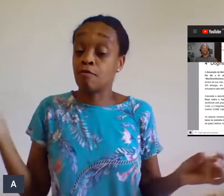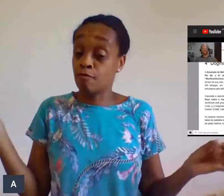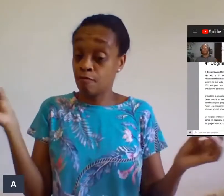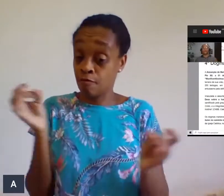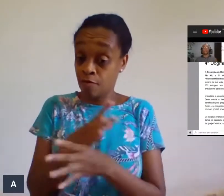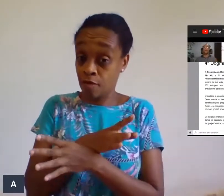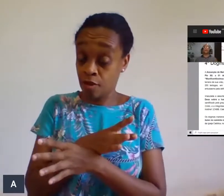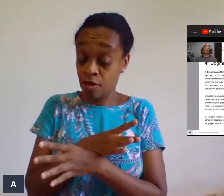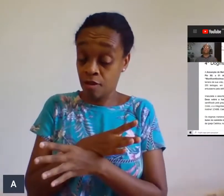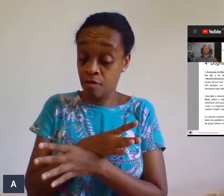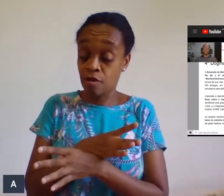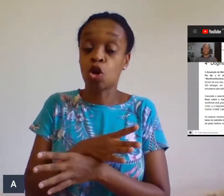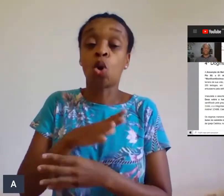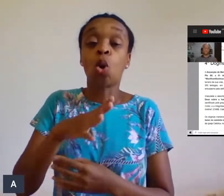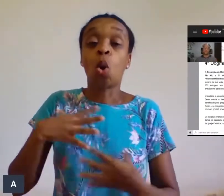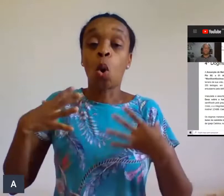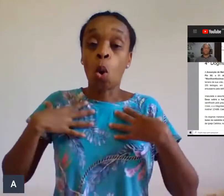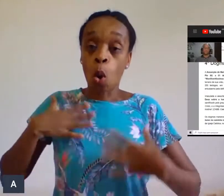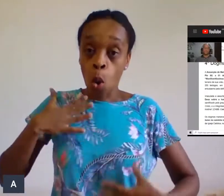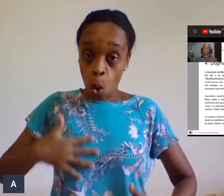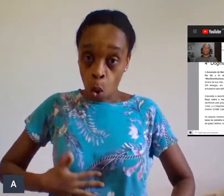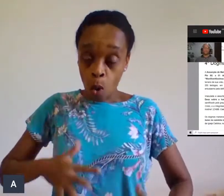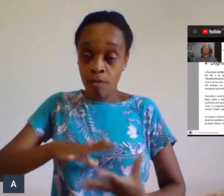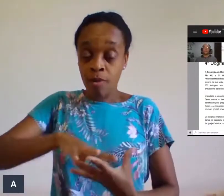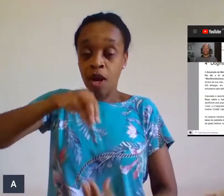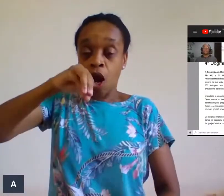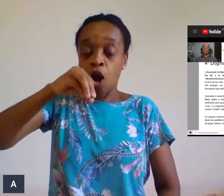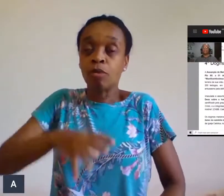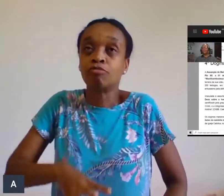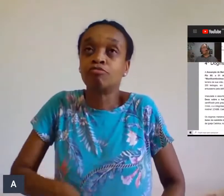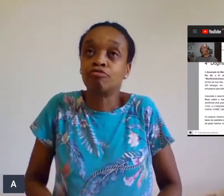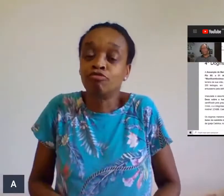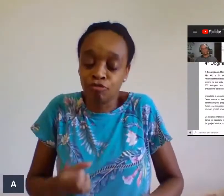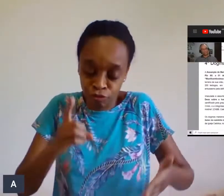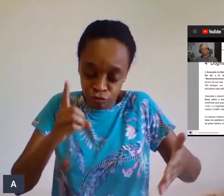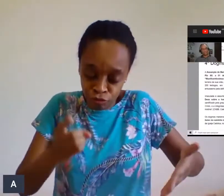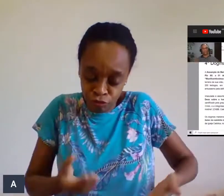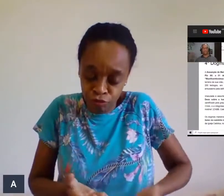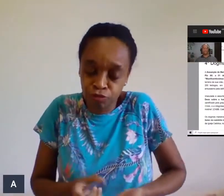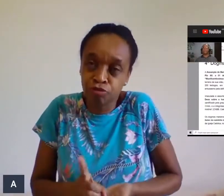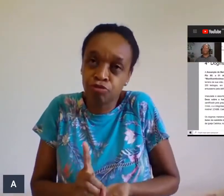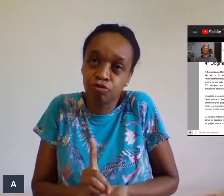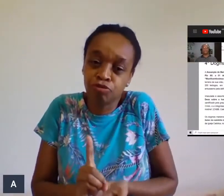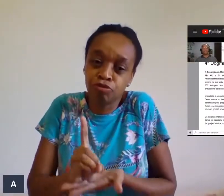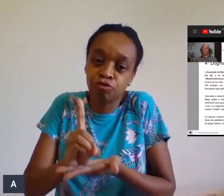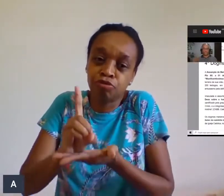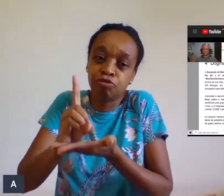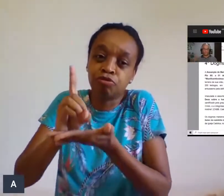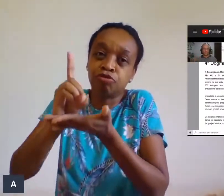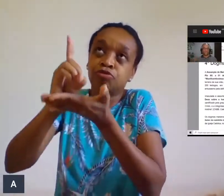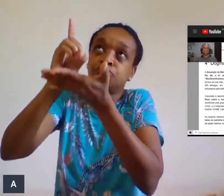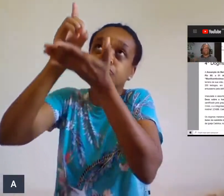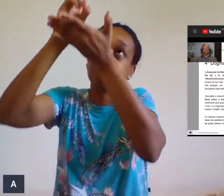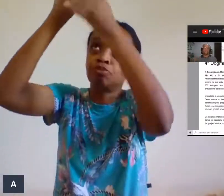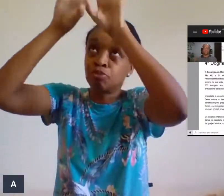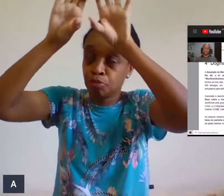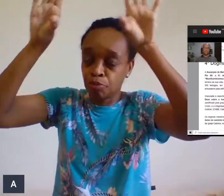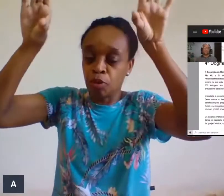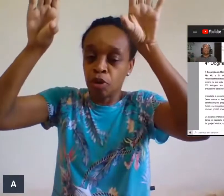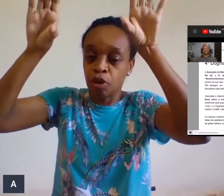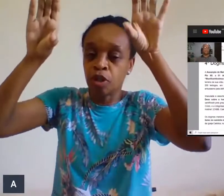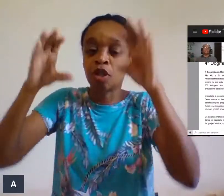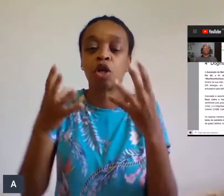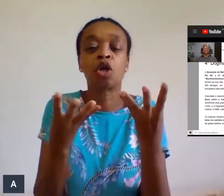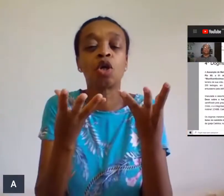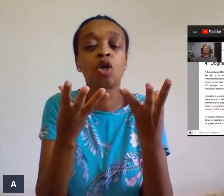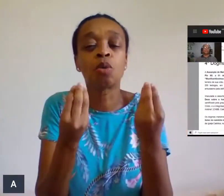de corpo e alma à glória celeste. E mais de 200 teólogos em todas as partes da Igreja